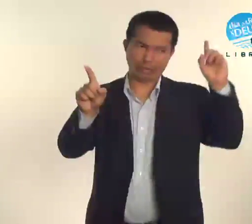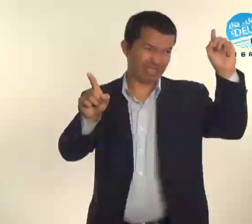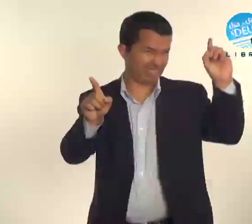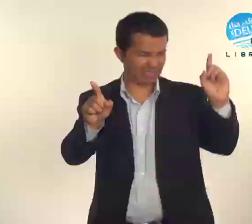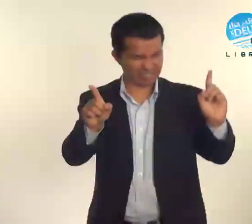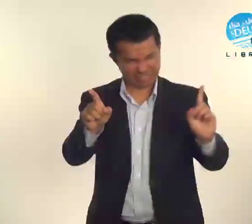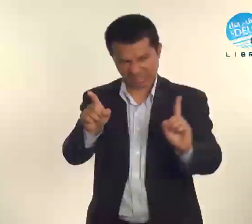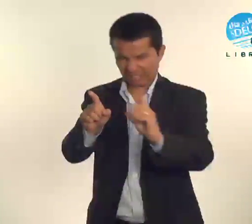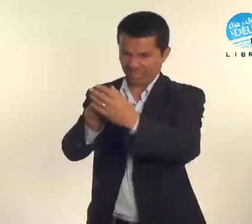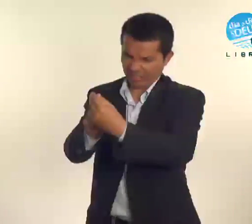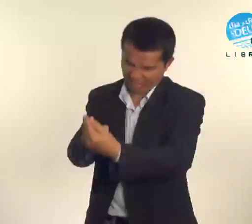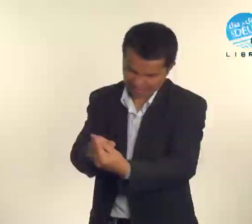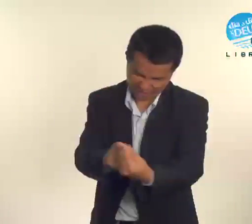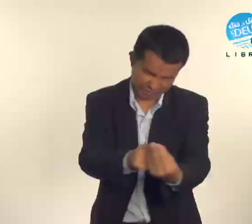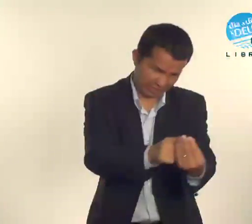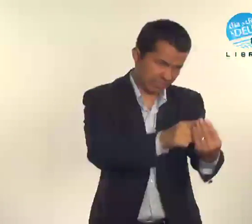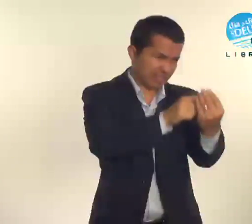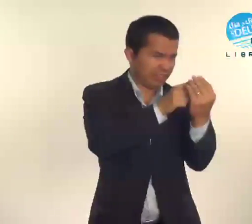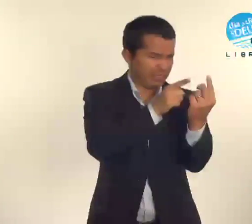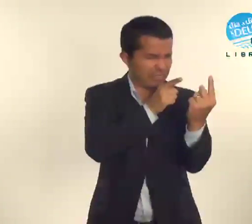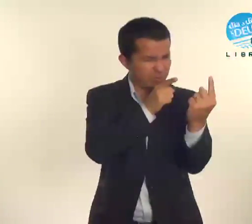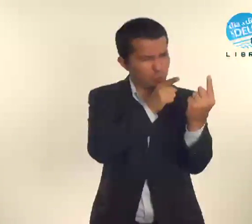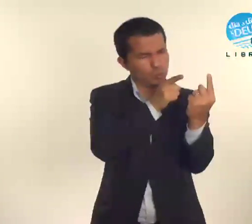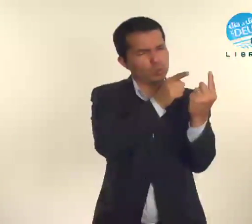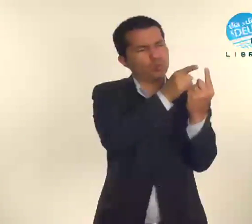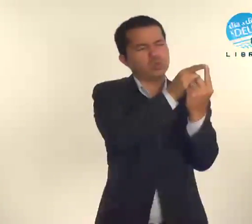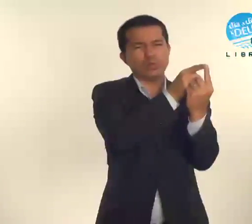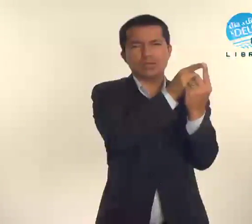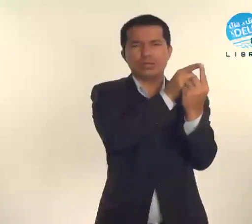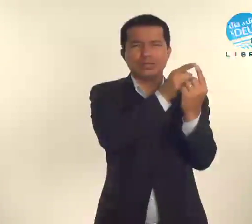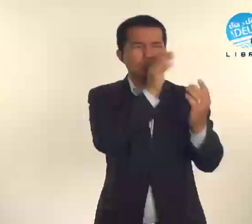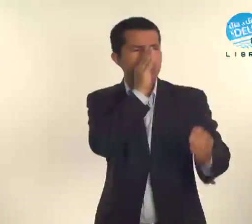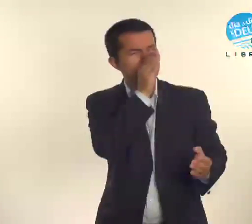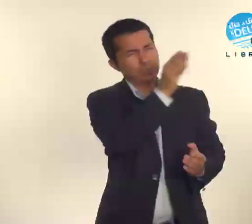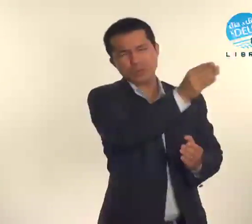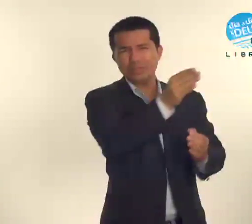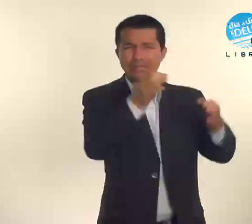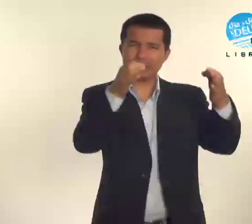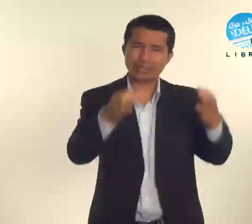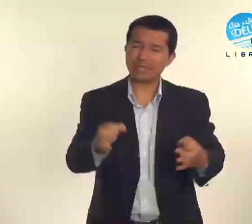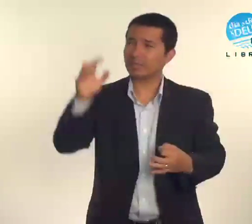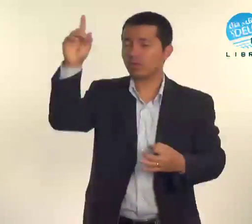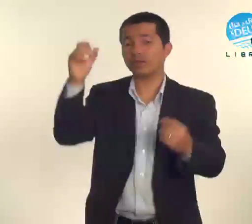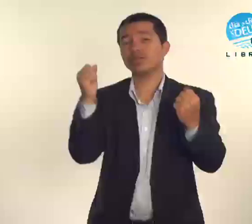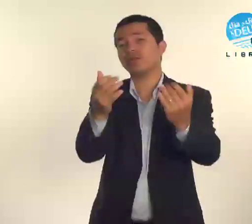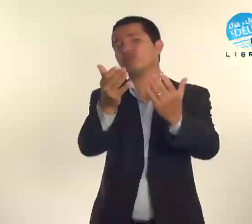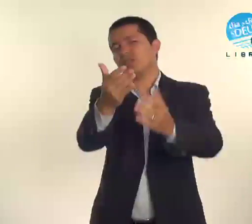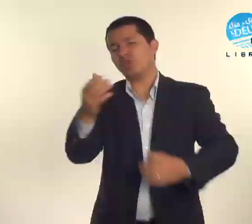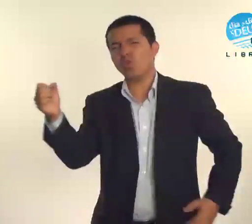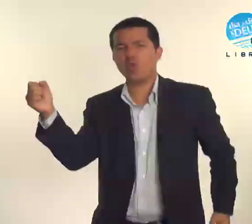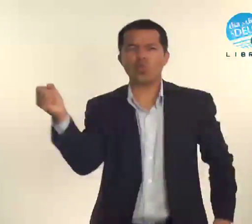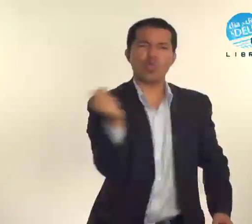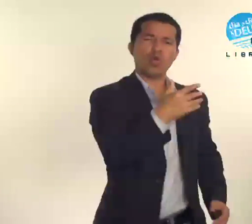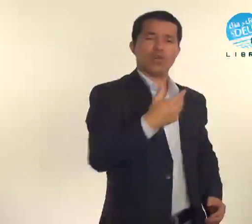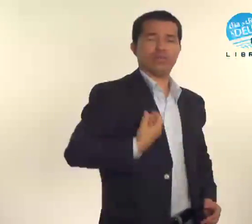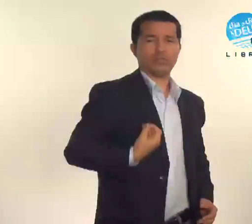restaura o lugar do propósito dele, redireciona a sua vida, te dá uma nova oportunidade